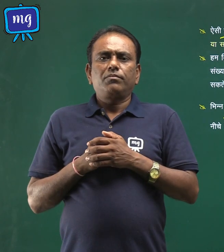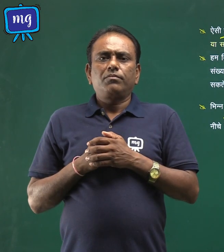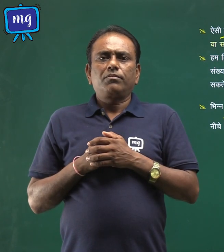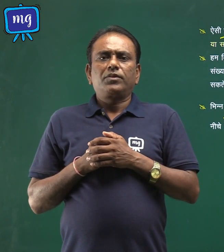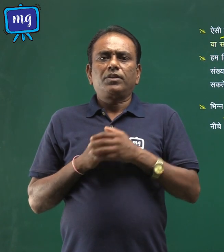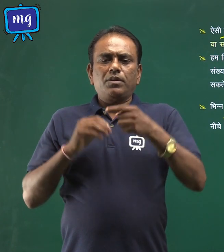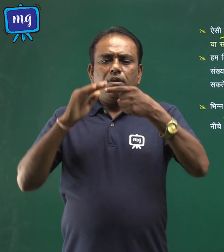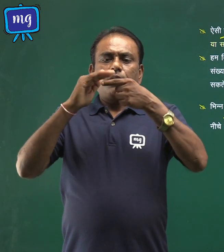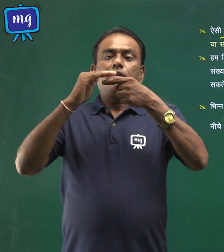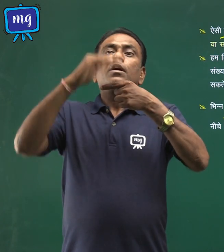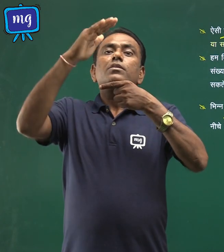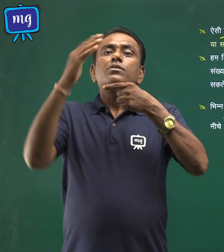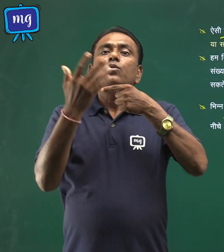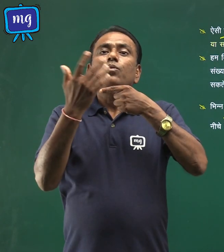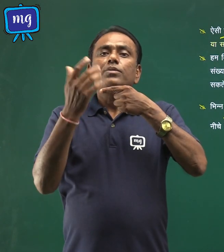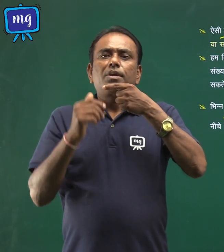अंश कौन सा है?